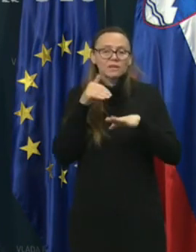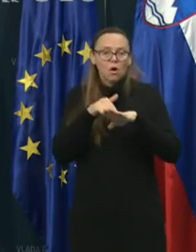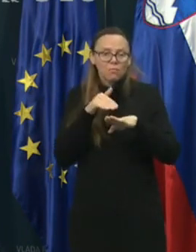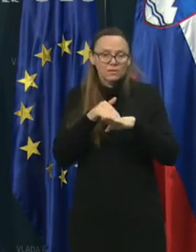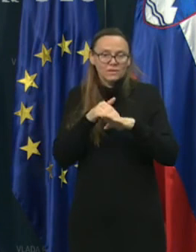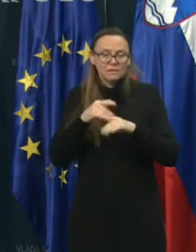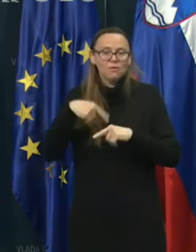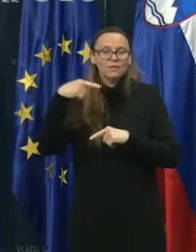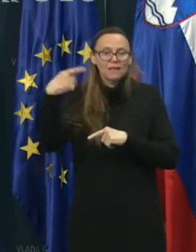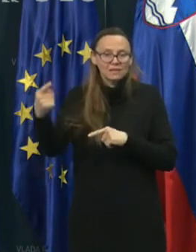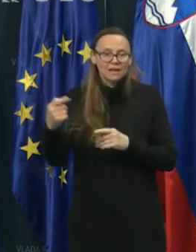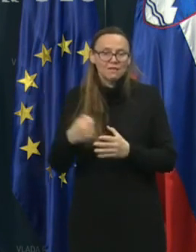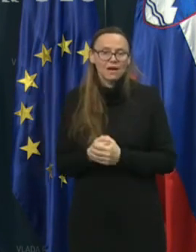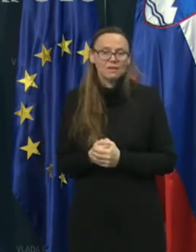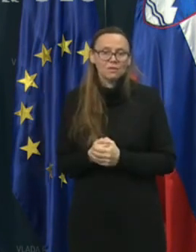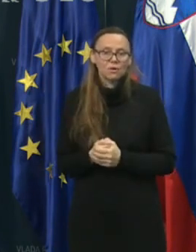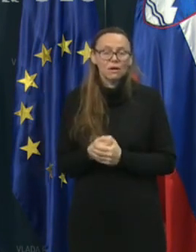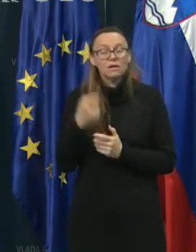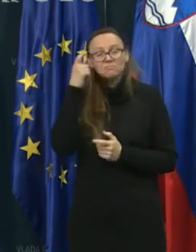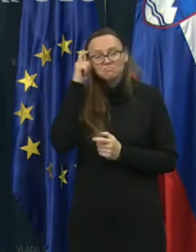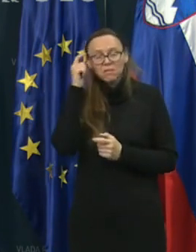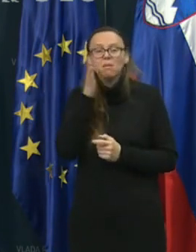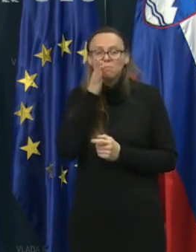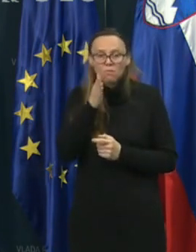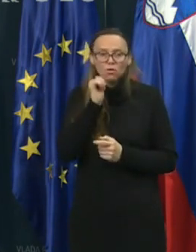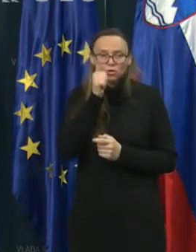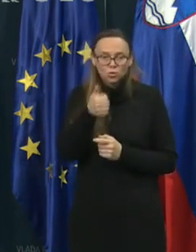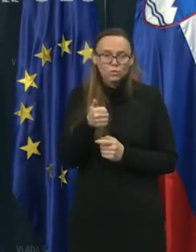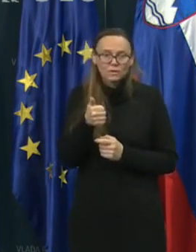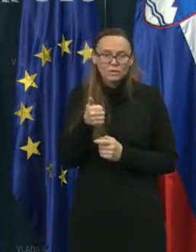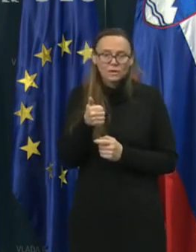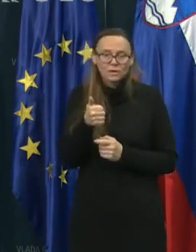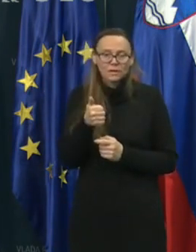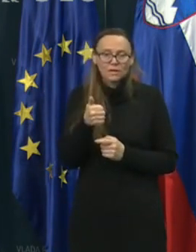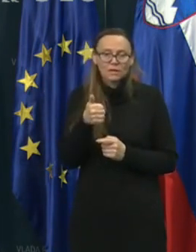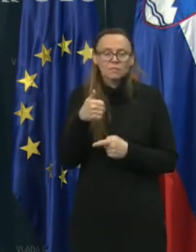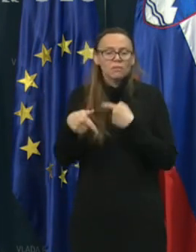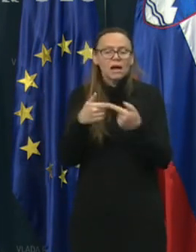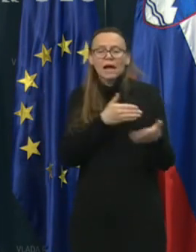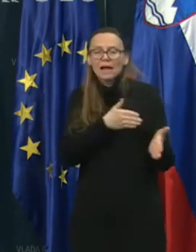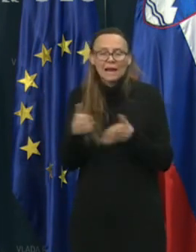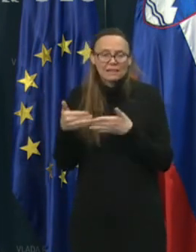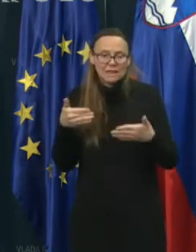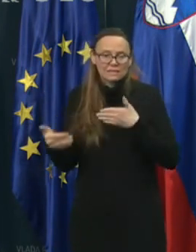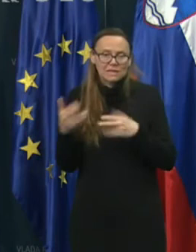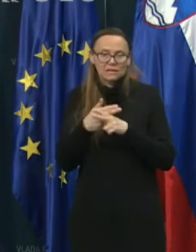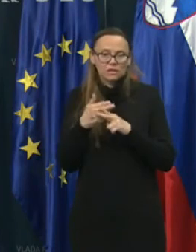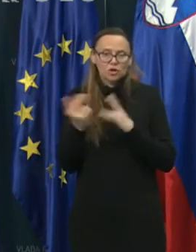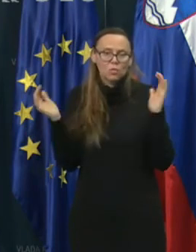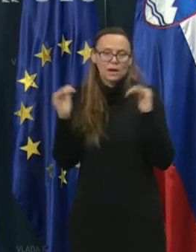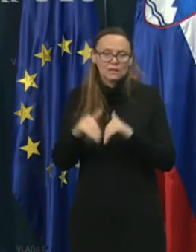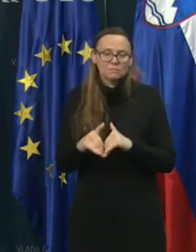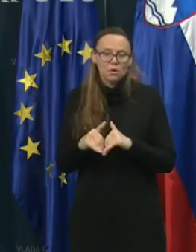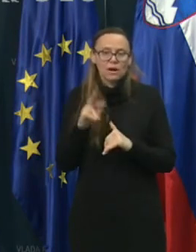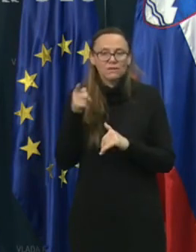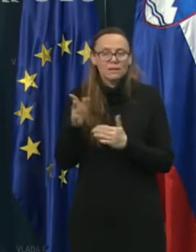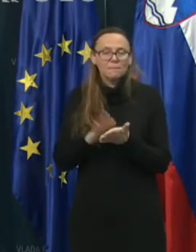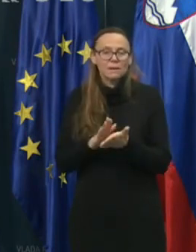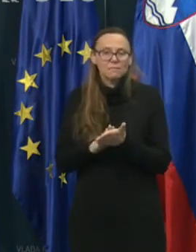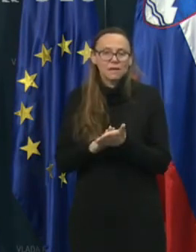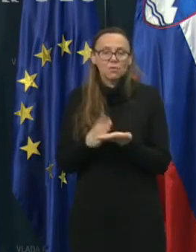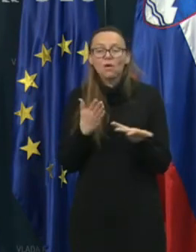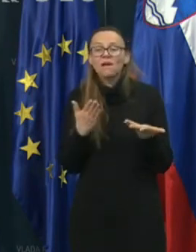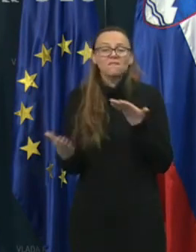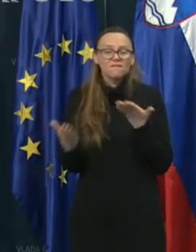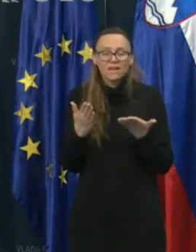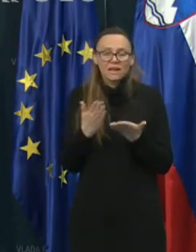v nadaljevanju. Domnevamo, da bo jutri vendarle stekla redna seja Državnega zbora. V tem primeru